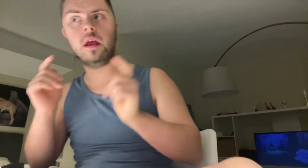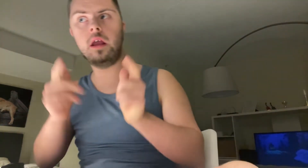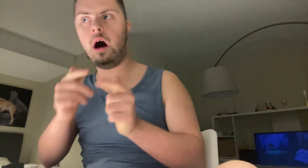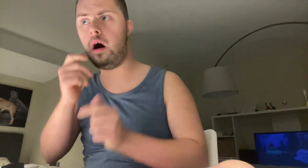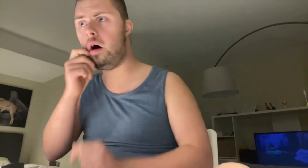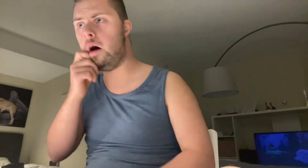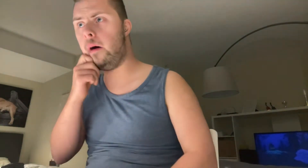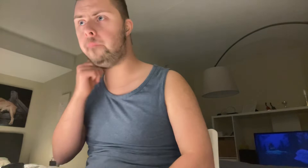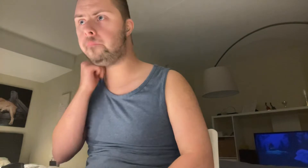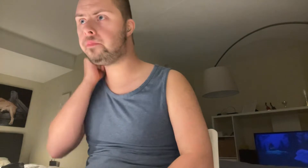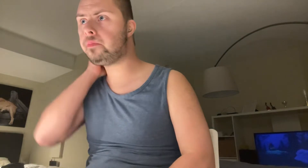Ja.